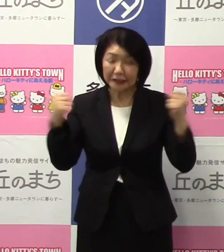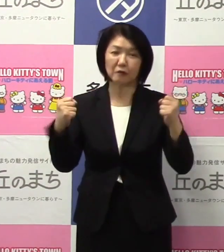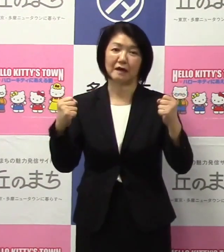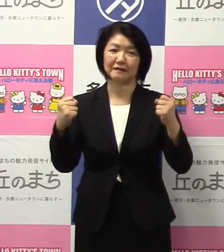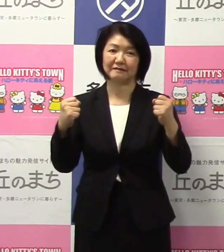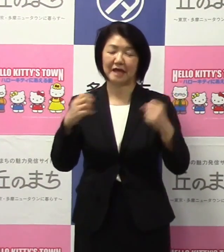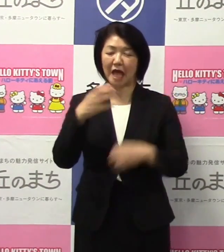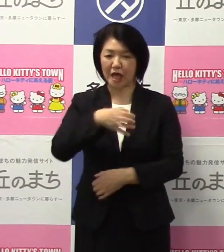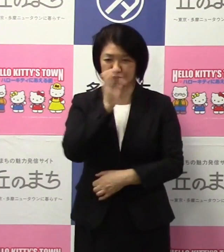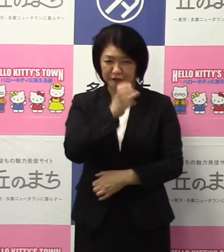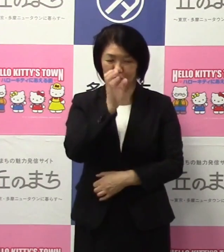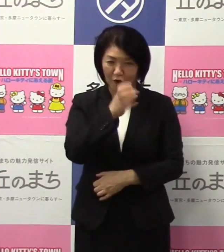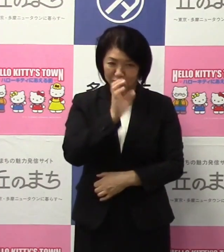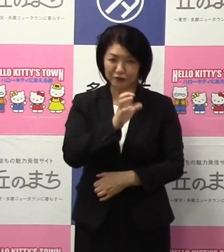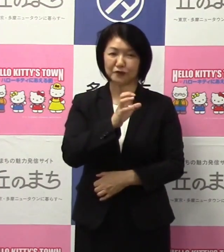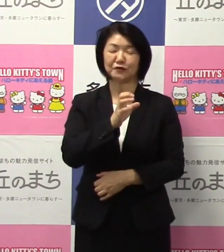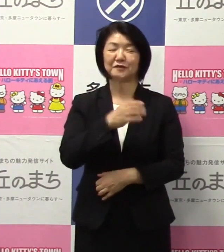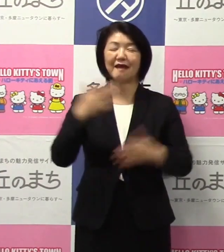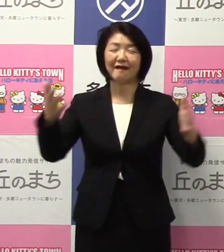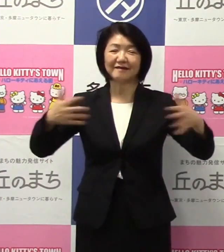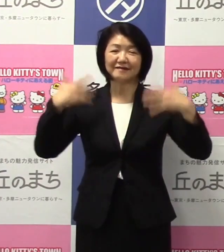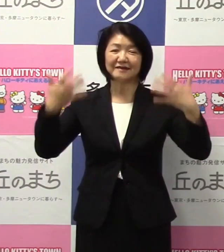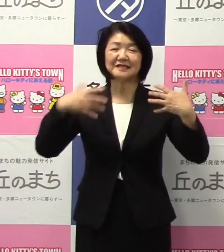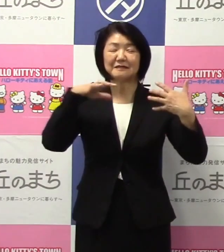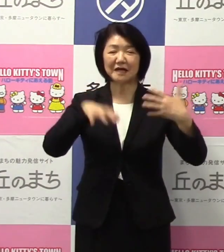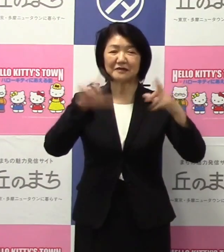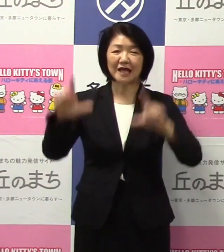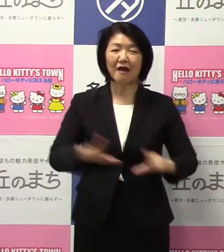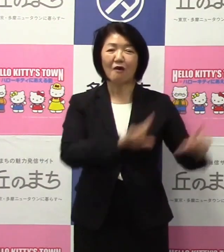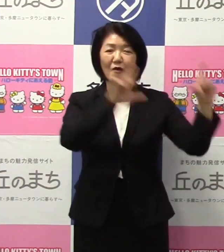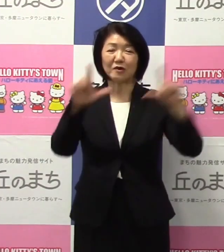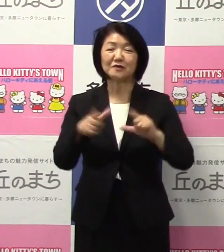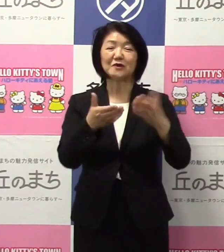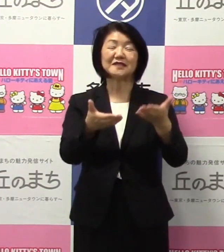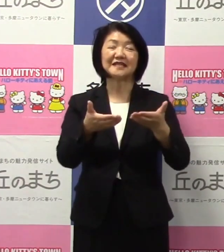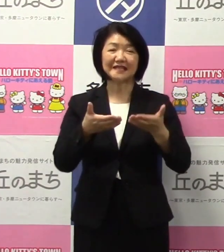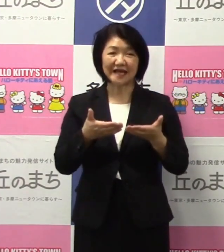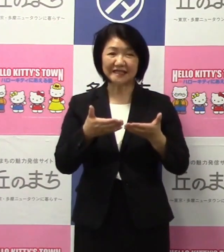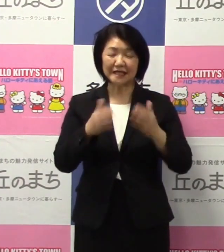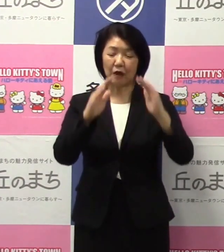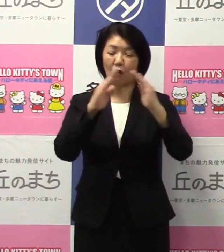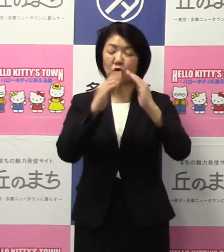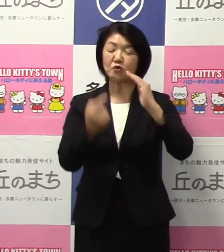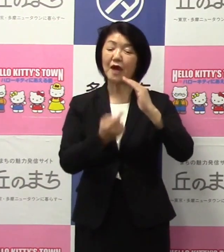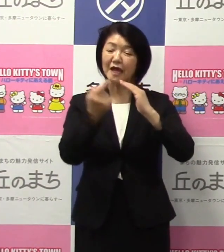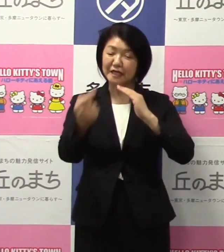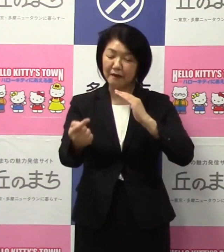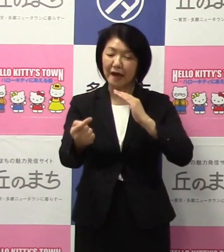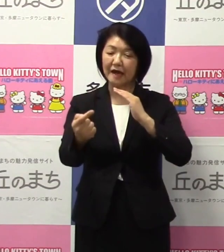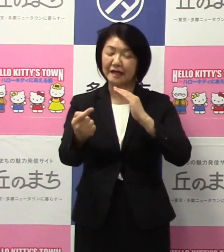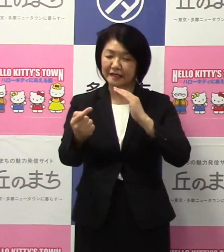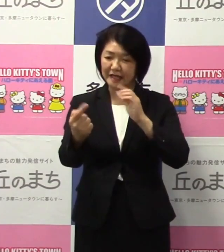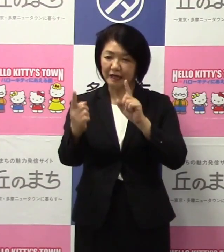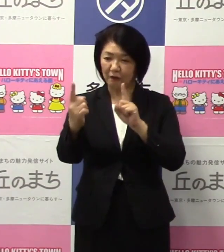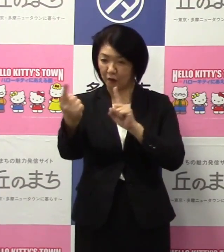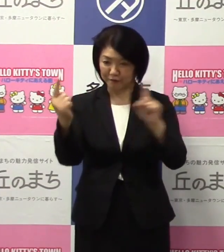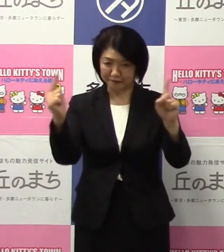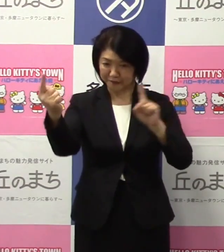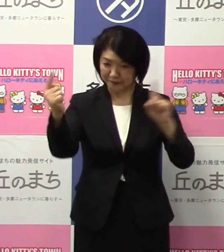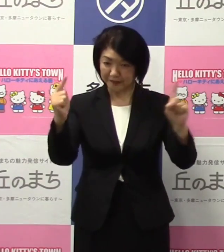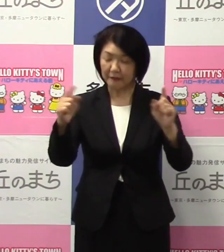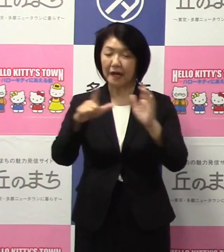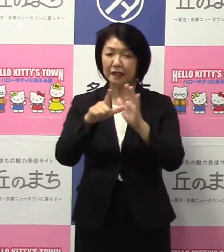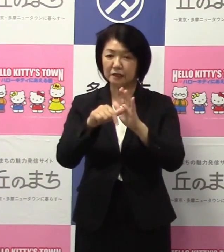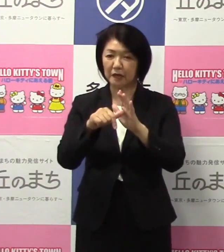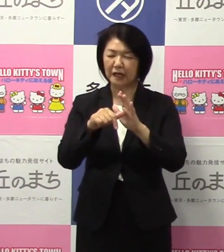分補給、そして涼しい場所でお過ごしいただき、屋外では人との距離がある限り無理